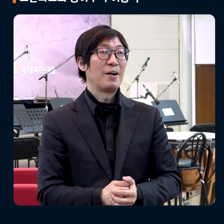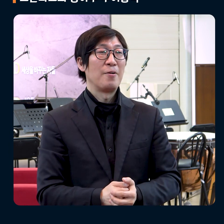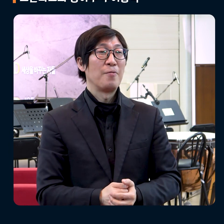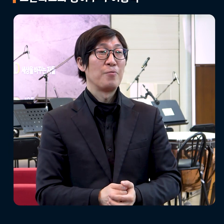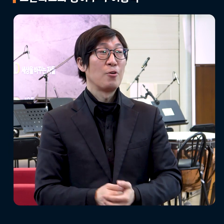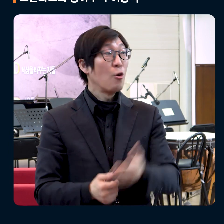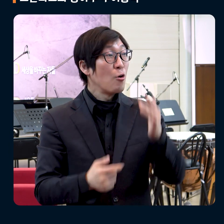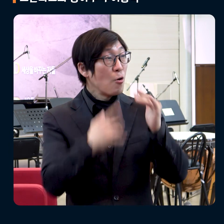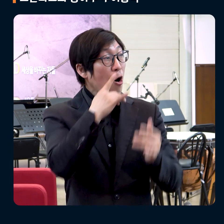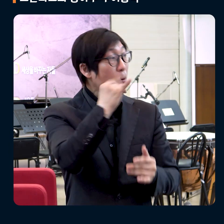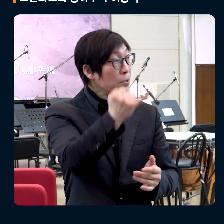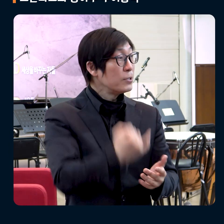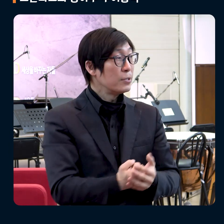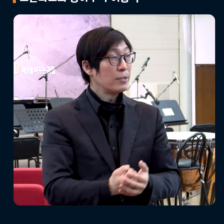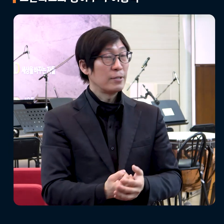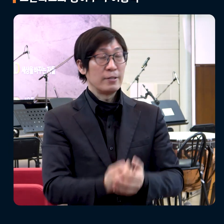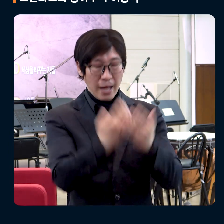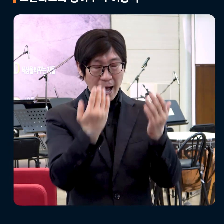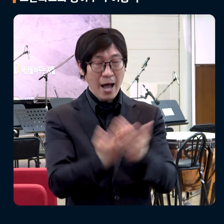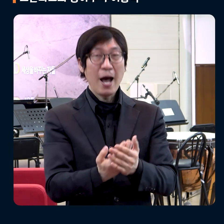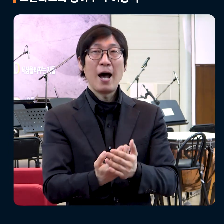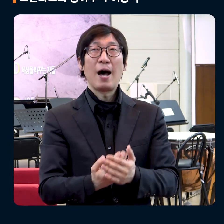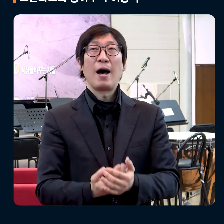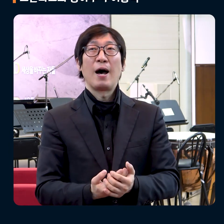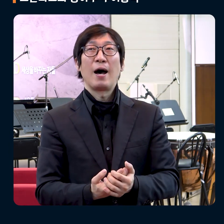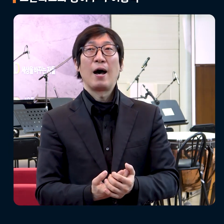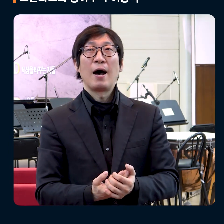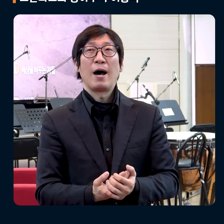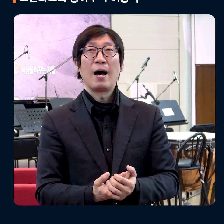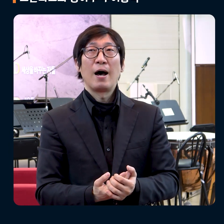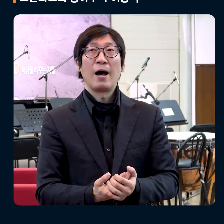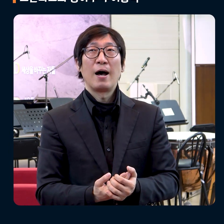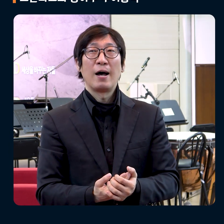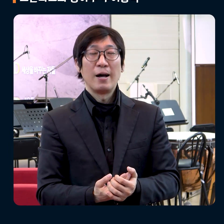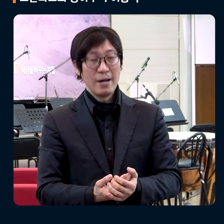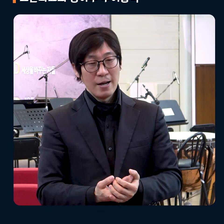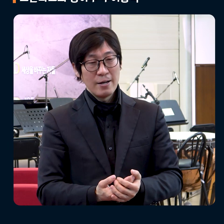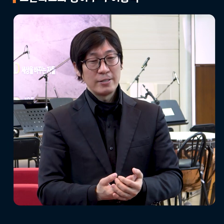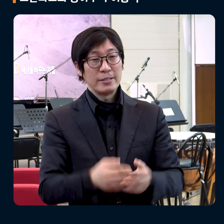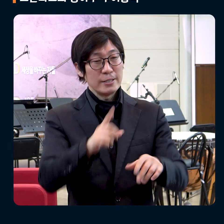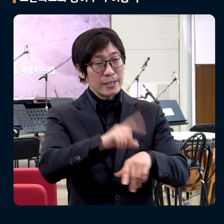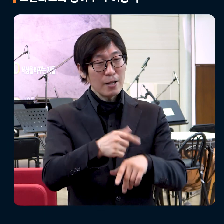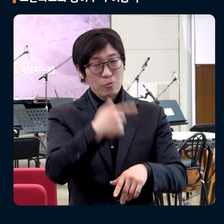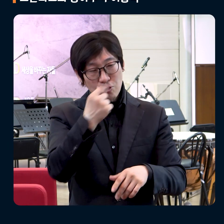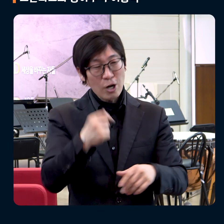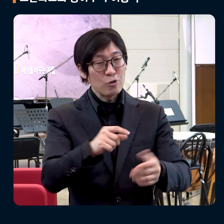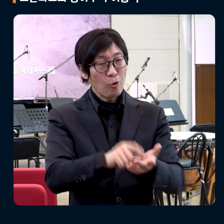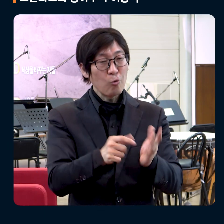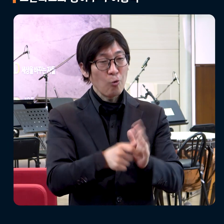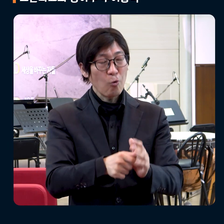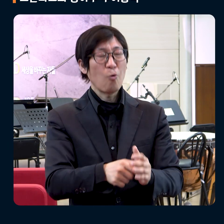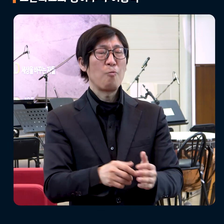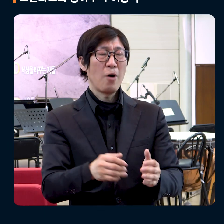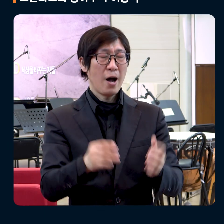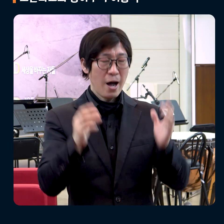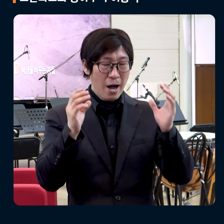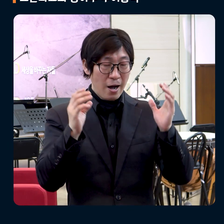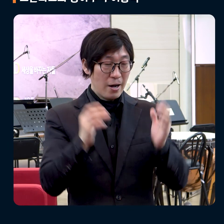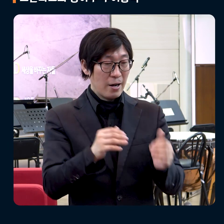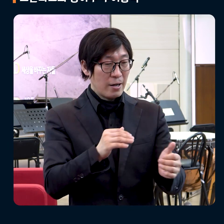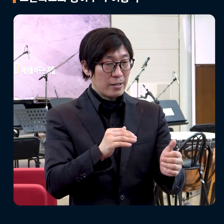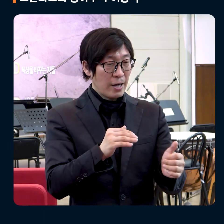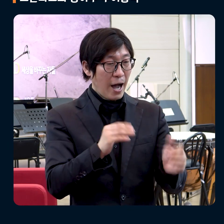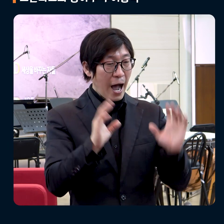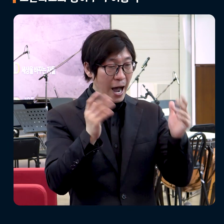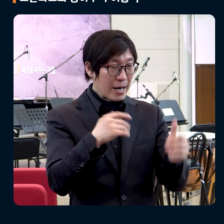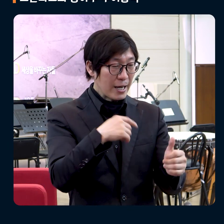엄마가 여러분 애 키워봤죠? 잘 시간도 부족해요. 손가락이 막 굽을 지경이에요. 그런데 그 잠 깨워서